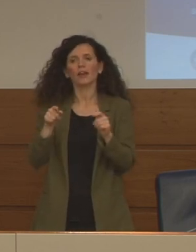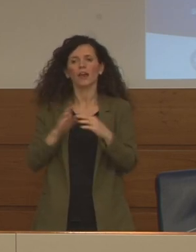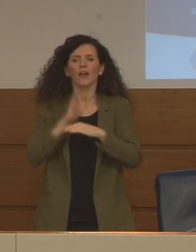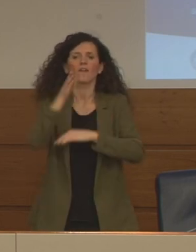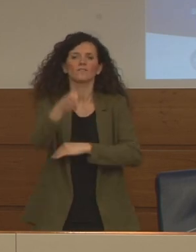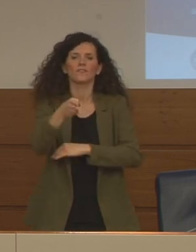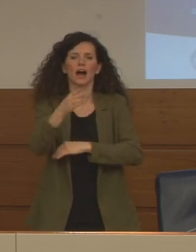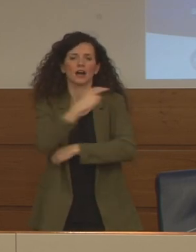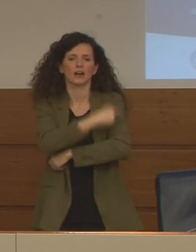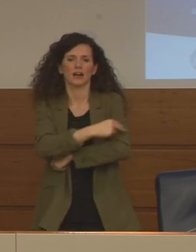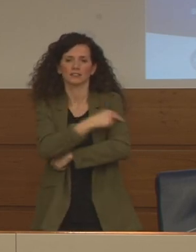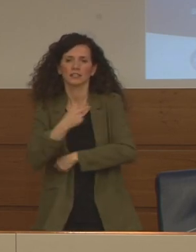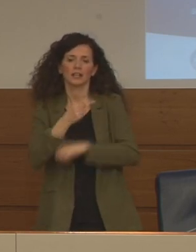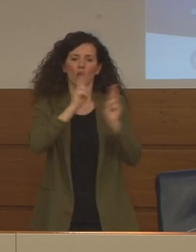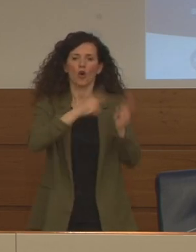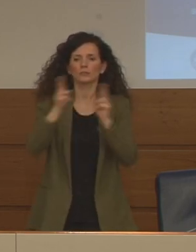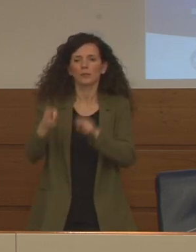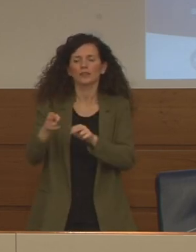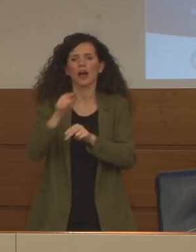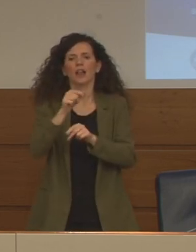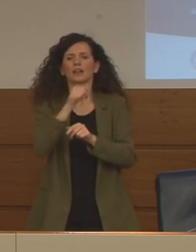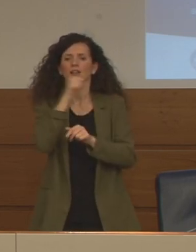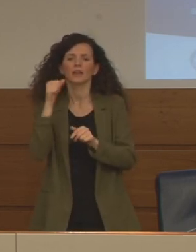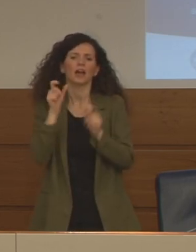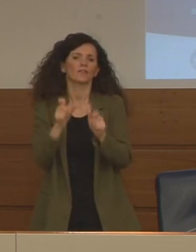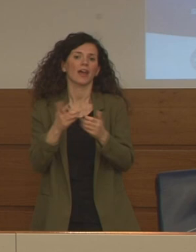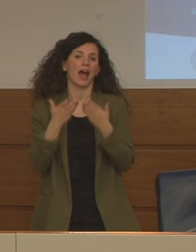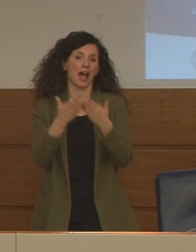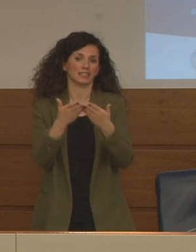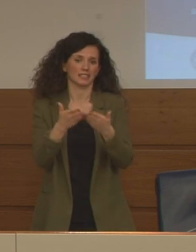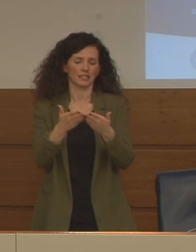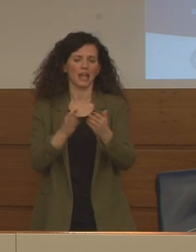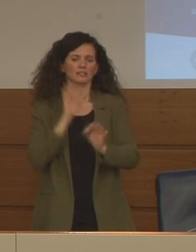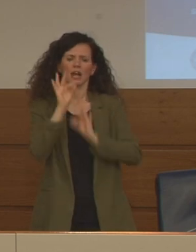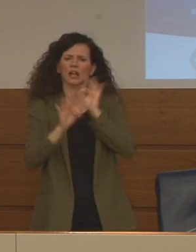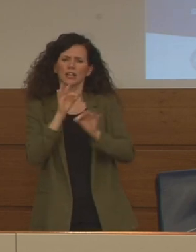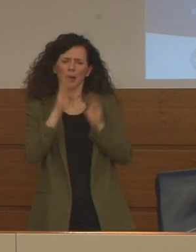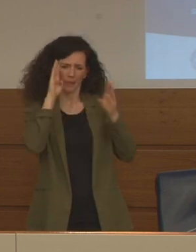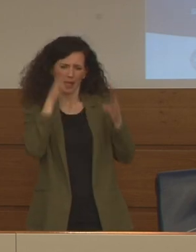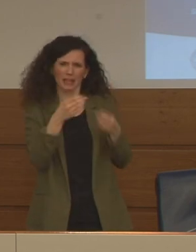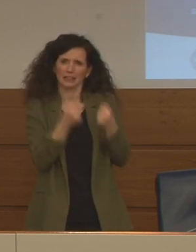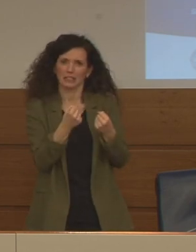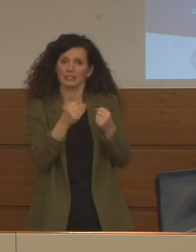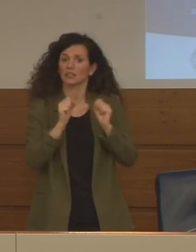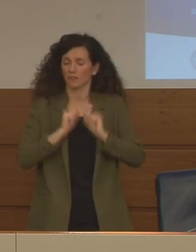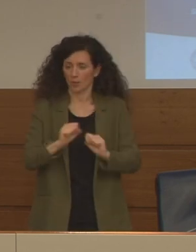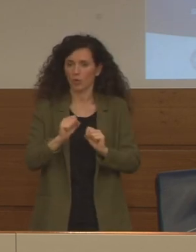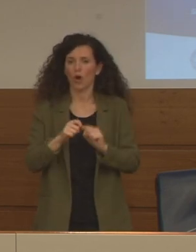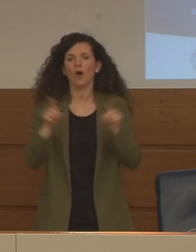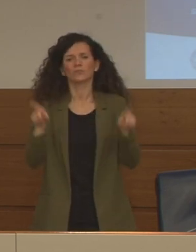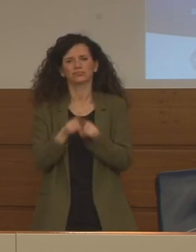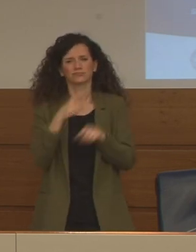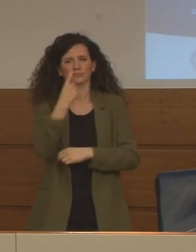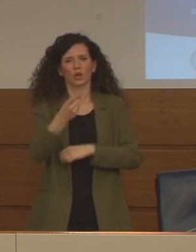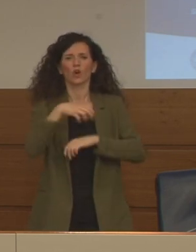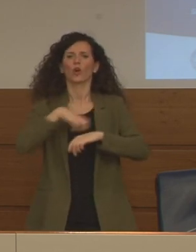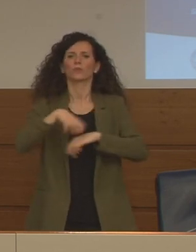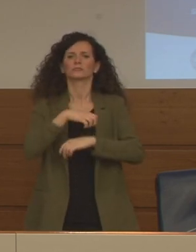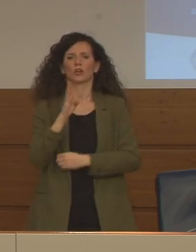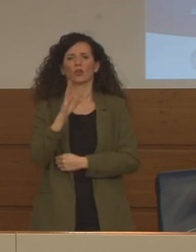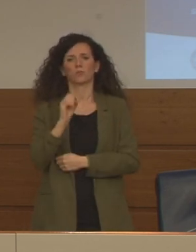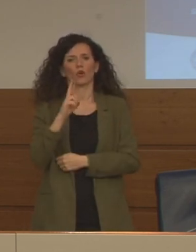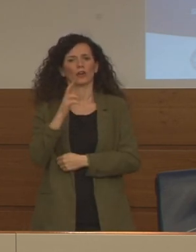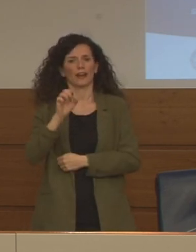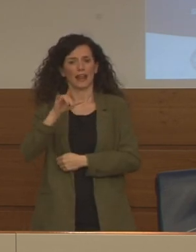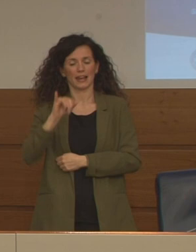in particolare agli ospedali e alle terapie intensive l'ha citato prima il commissario borrelli che